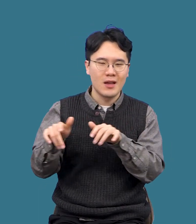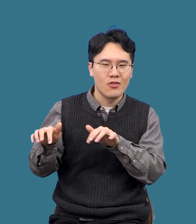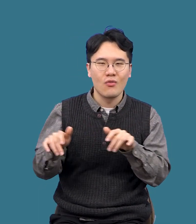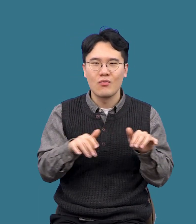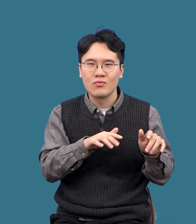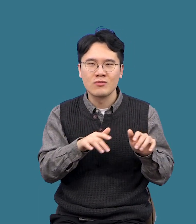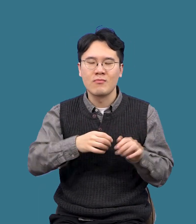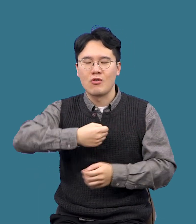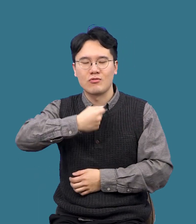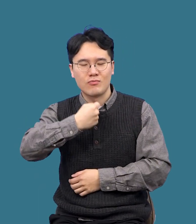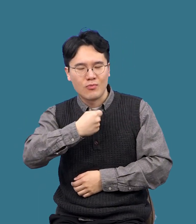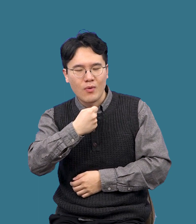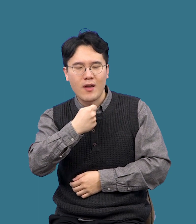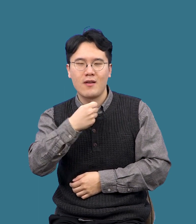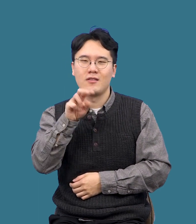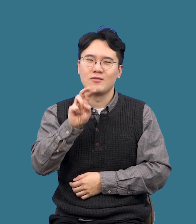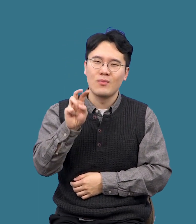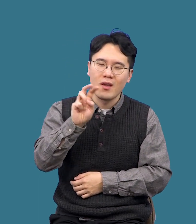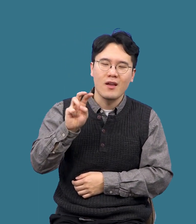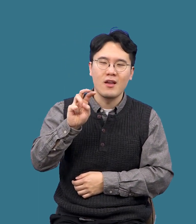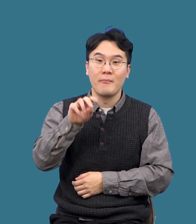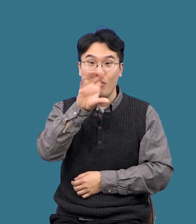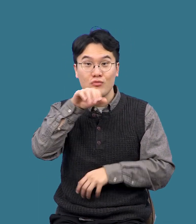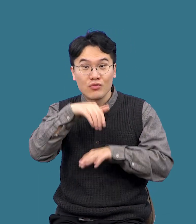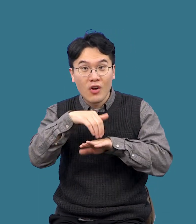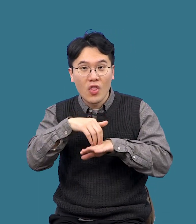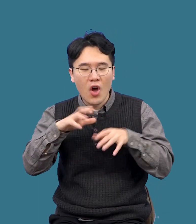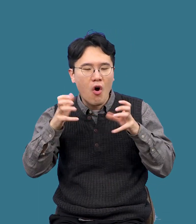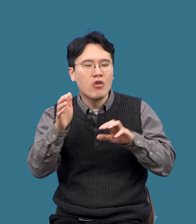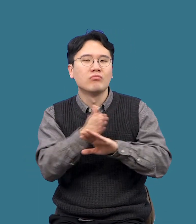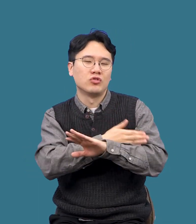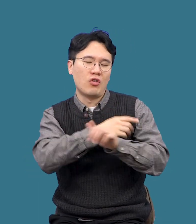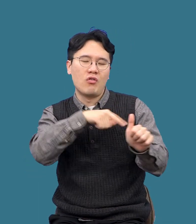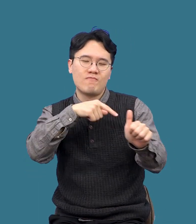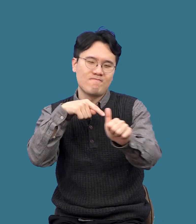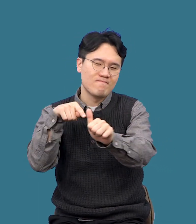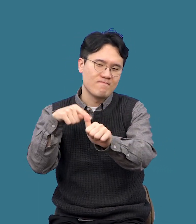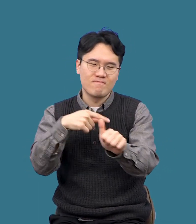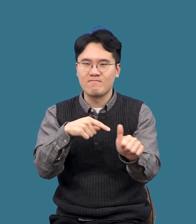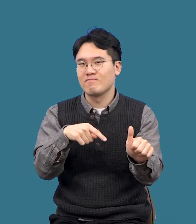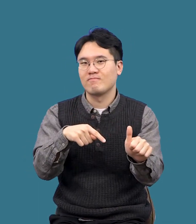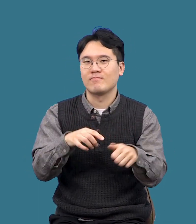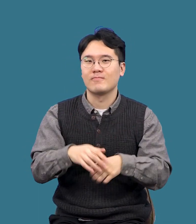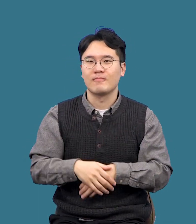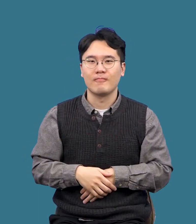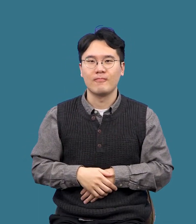보이스 훈련을 하고 그래야 제대로 잡힌다는 것이죠. 어려서부터